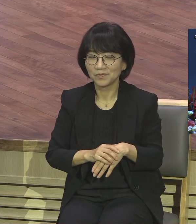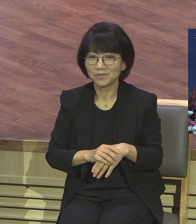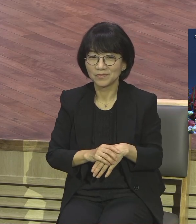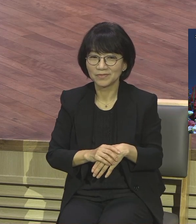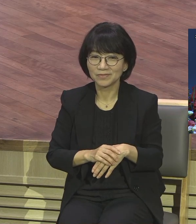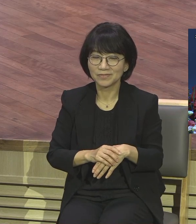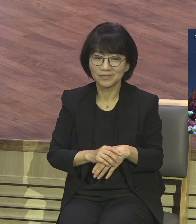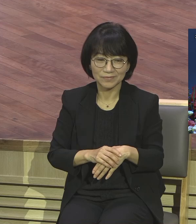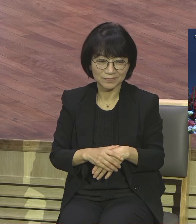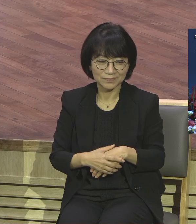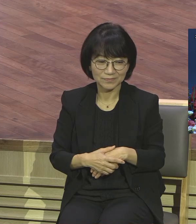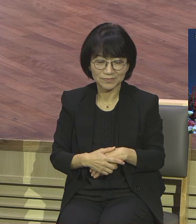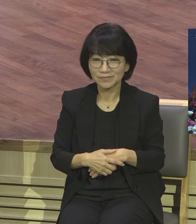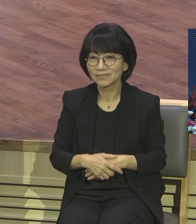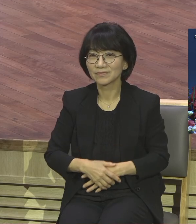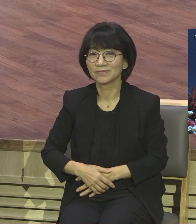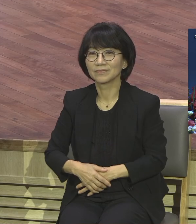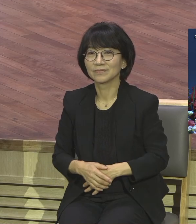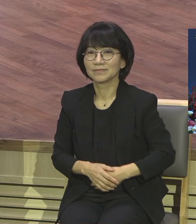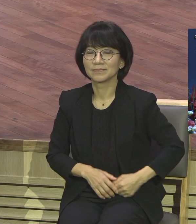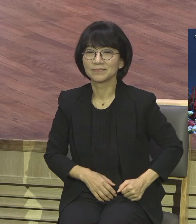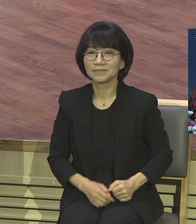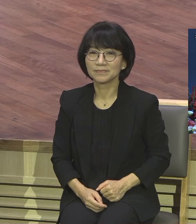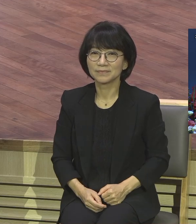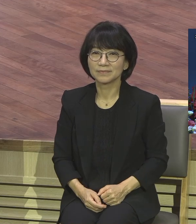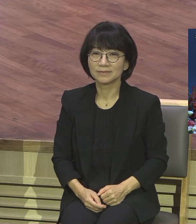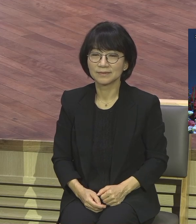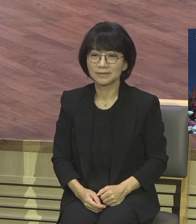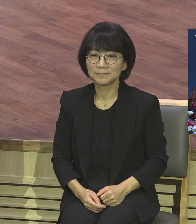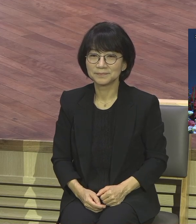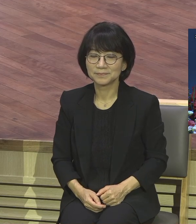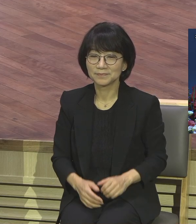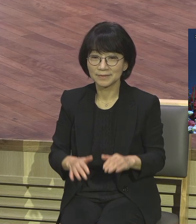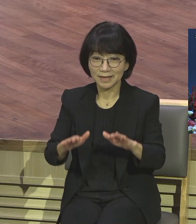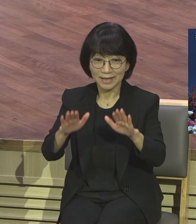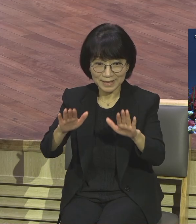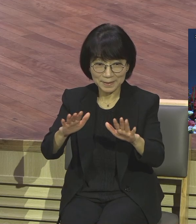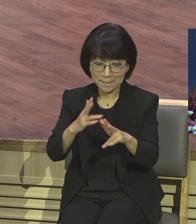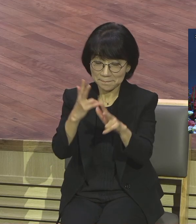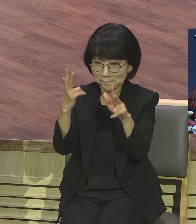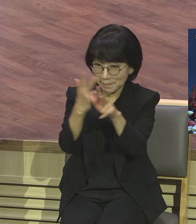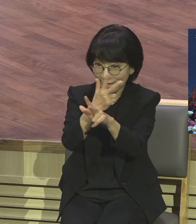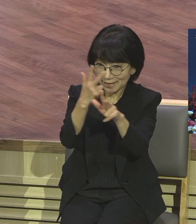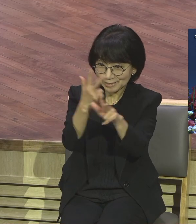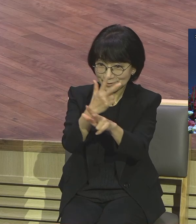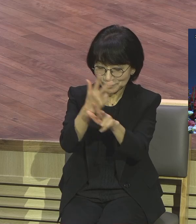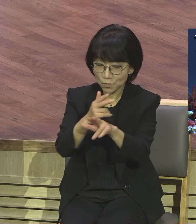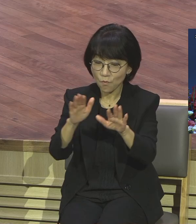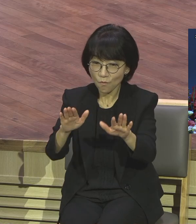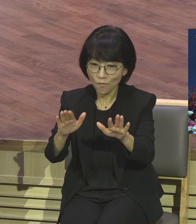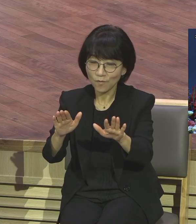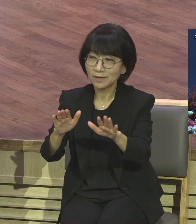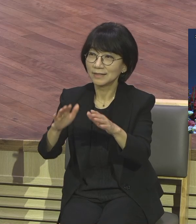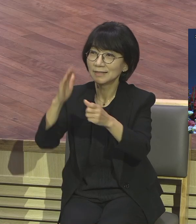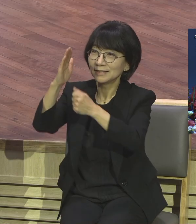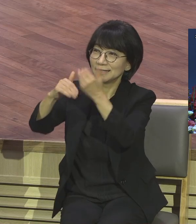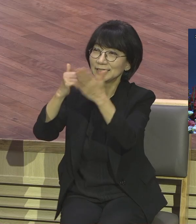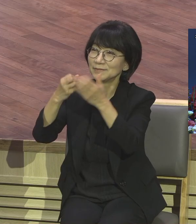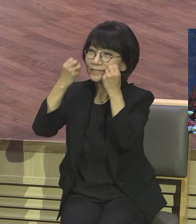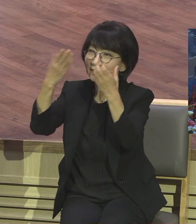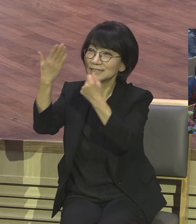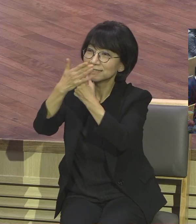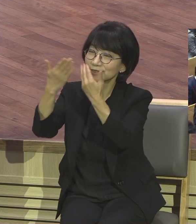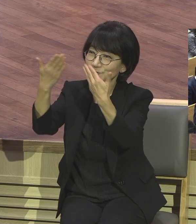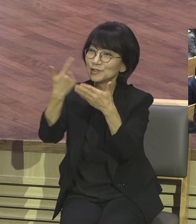그건 종교지요. 아무 감각 없지요. 이번 주에 하나님이 나에게 새로운 은혜를 주시기 위해서 나를